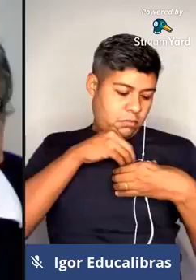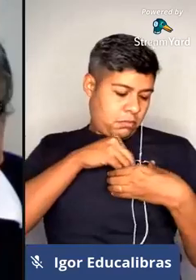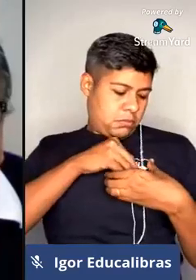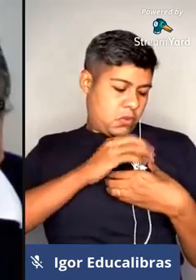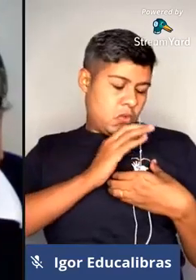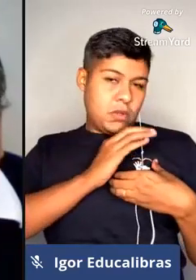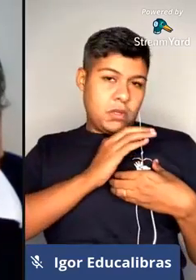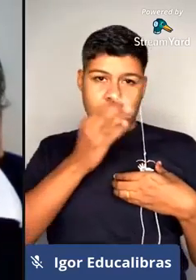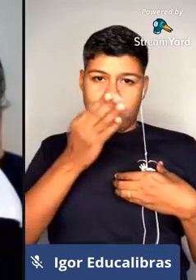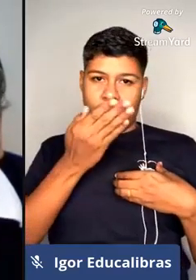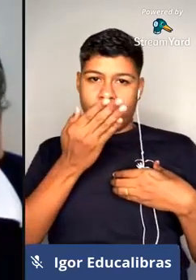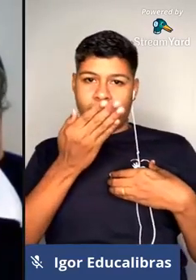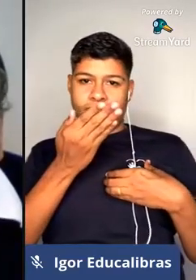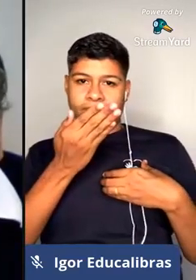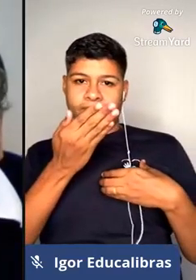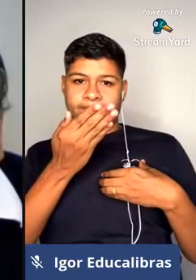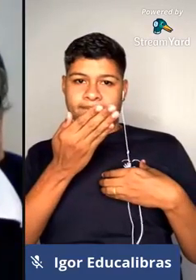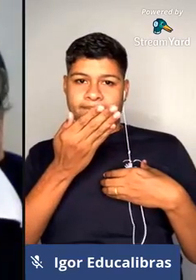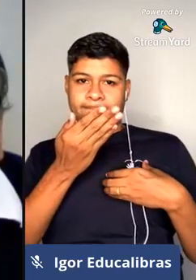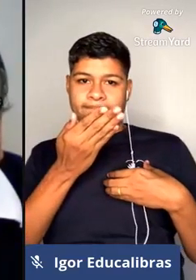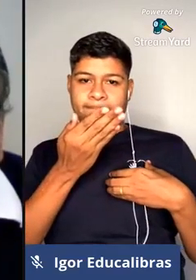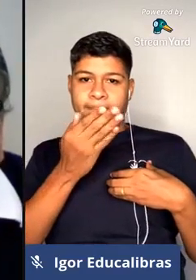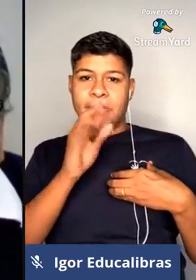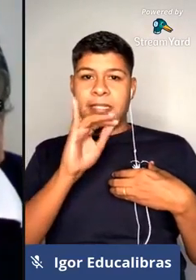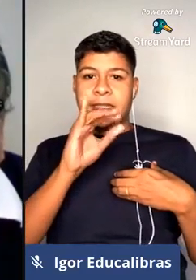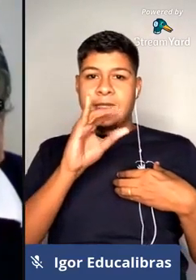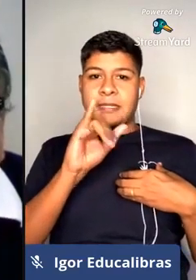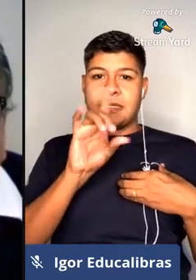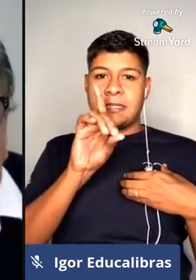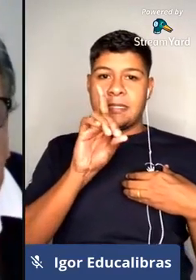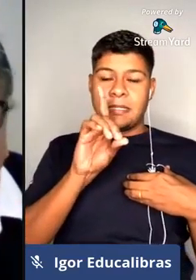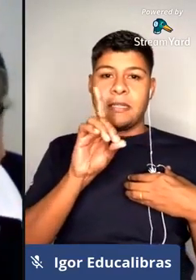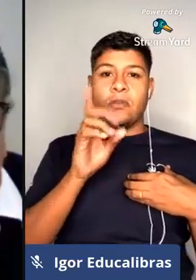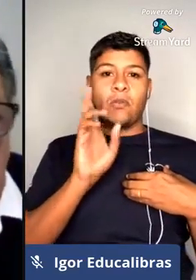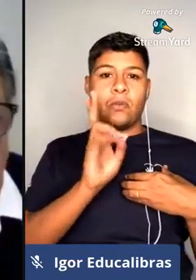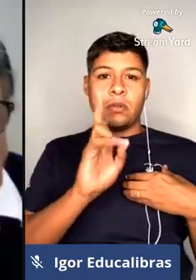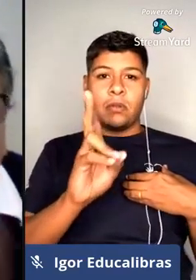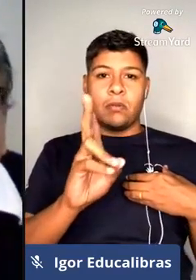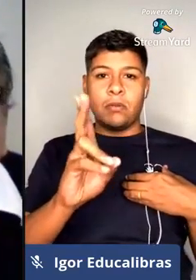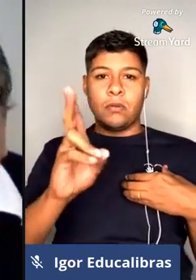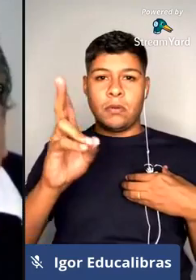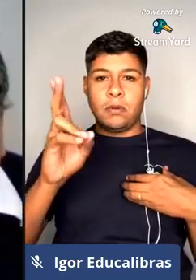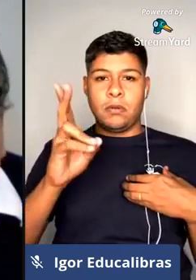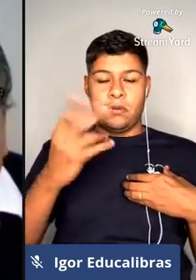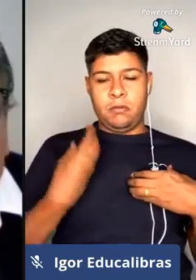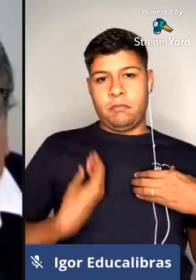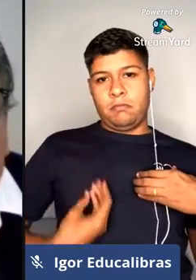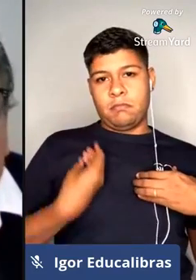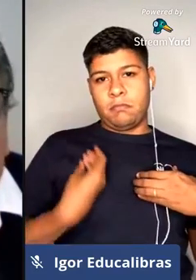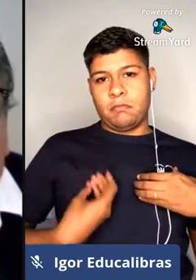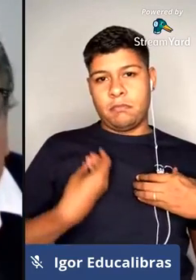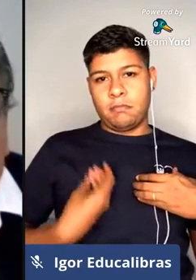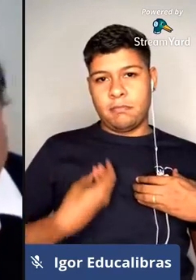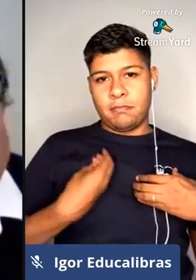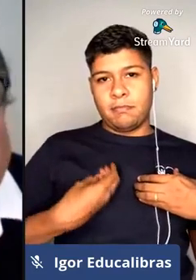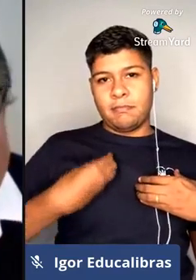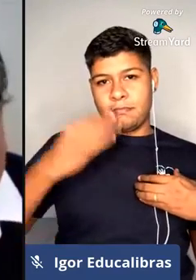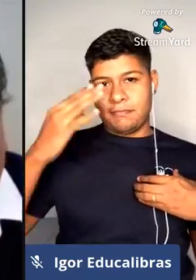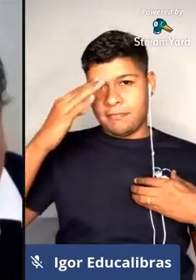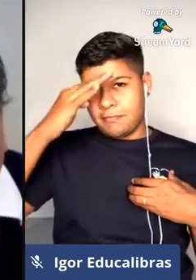Cid, você também. Igor, continua aqui, ó, com o meu